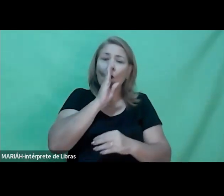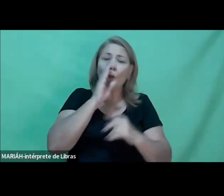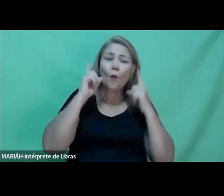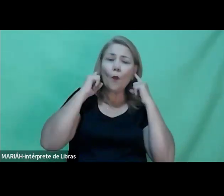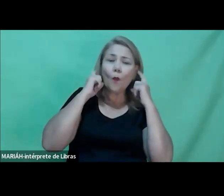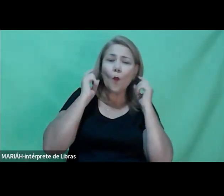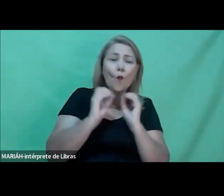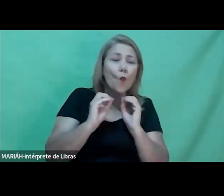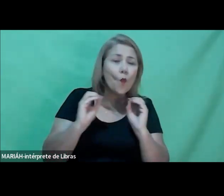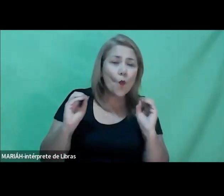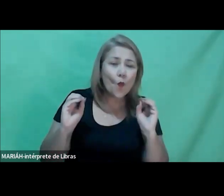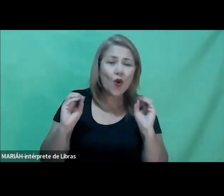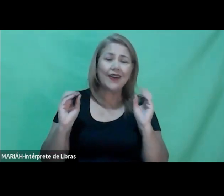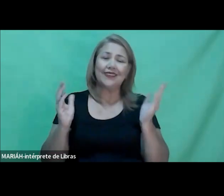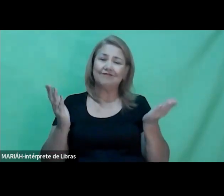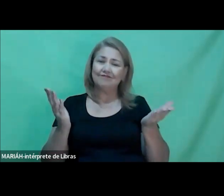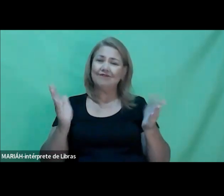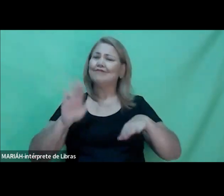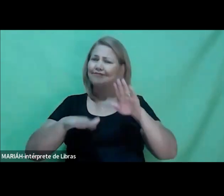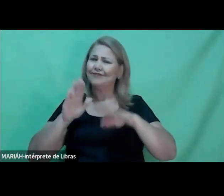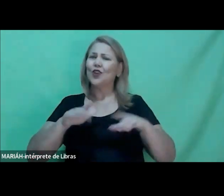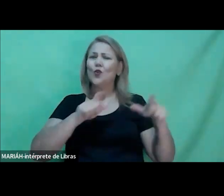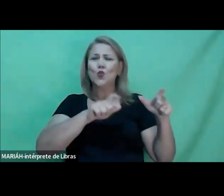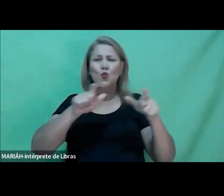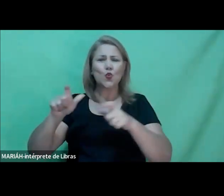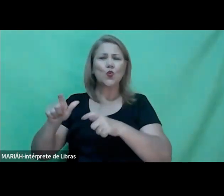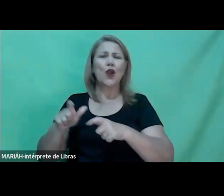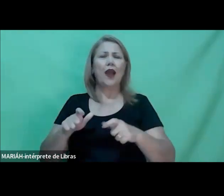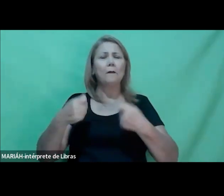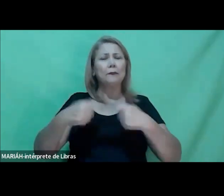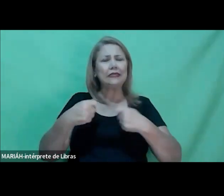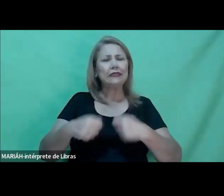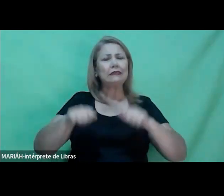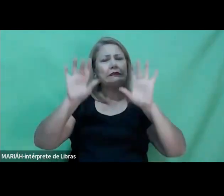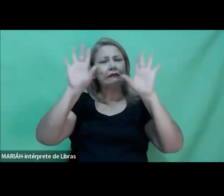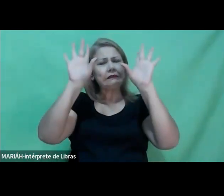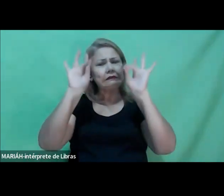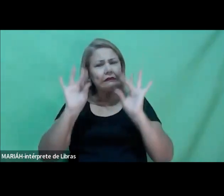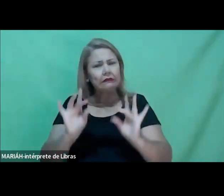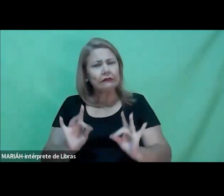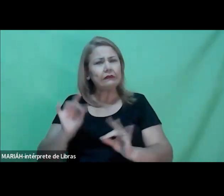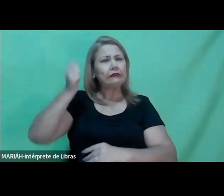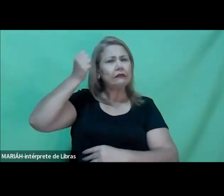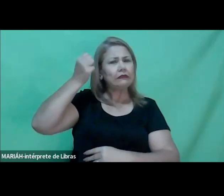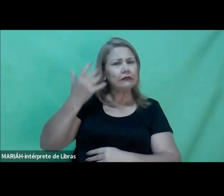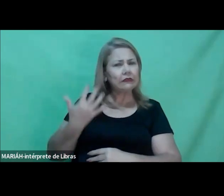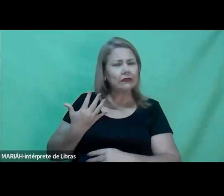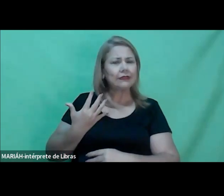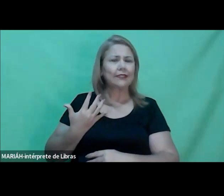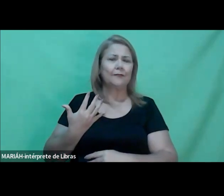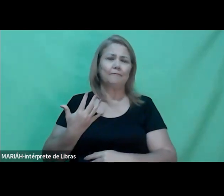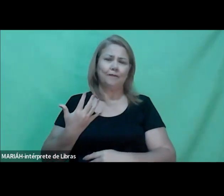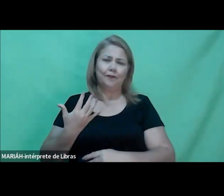pero por lo general uno se centra de ad en describir lo que se ve y vuelvo e insisto nos olvidamos de